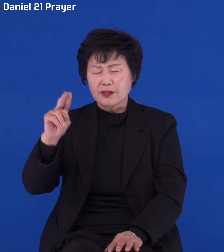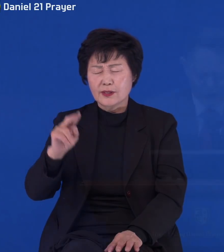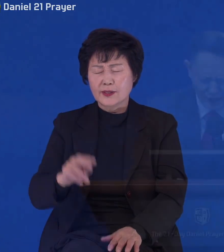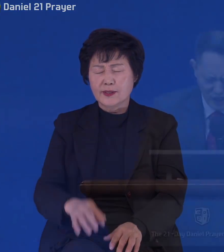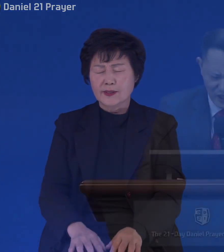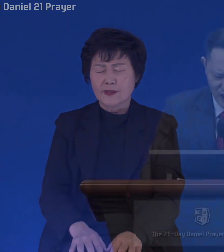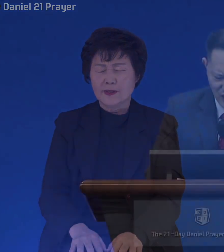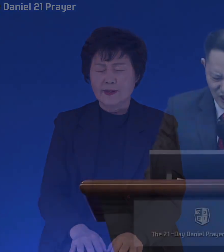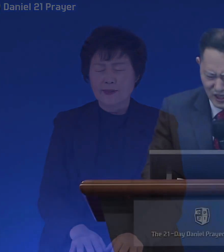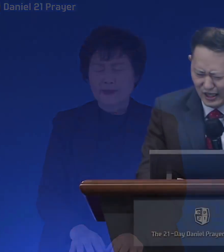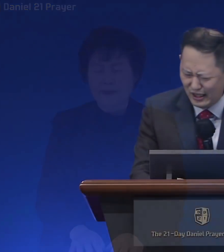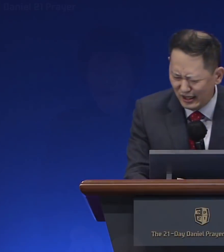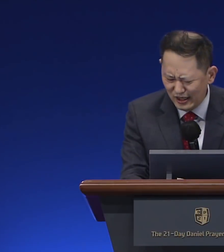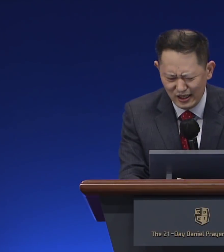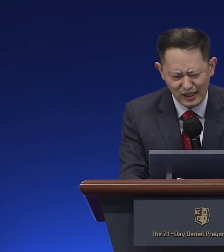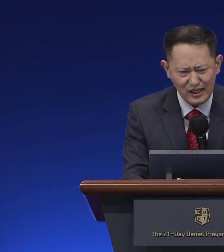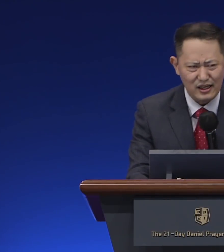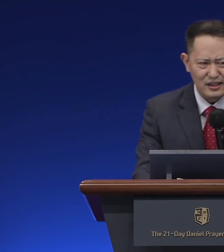주여.